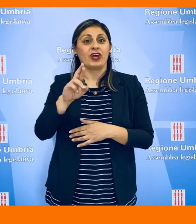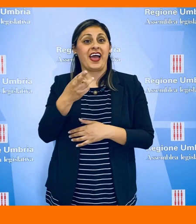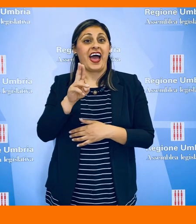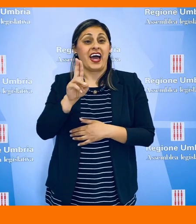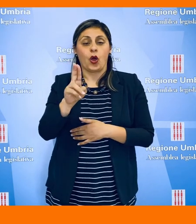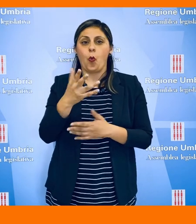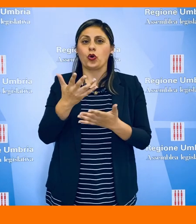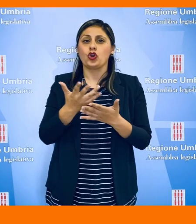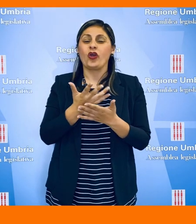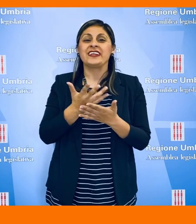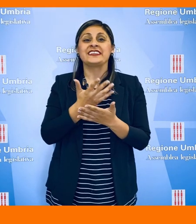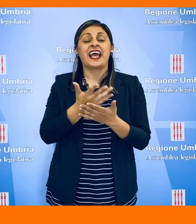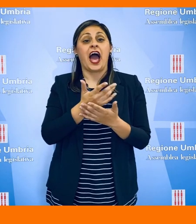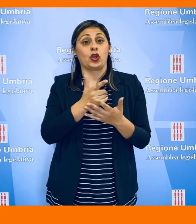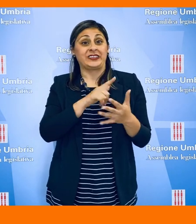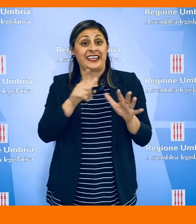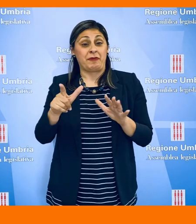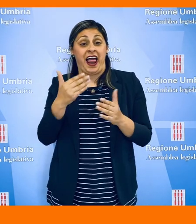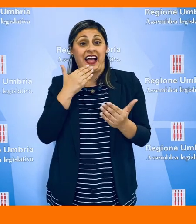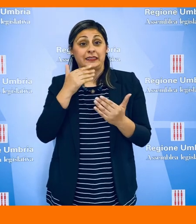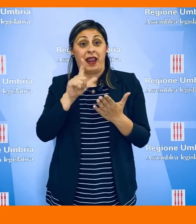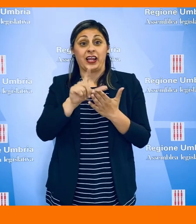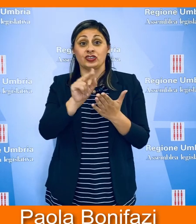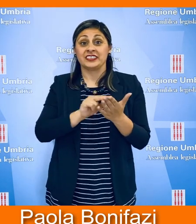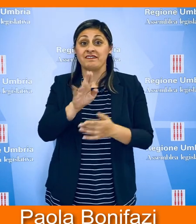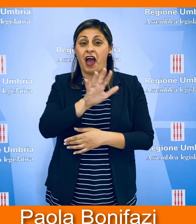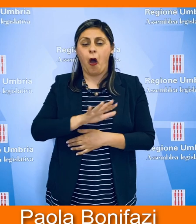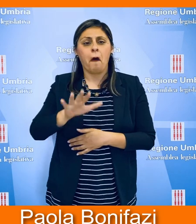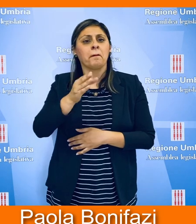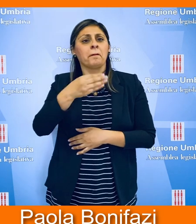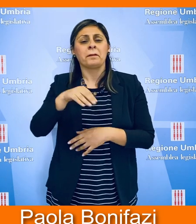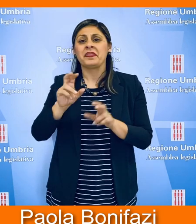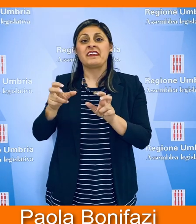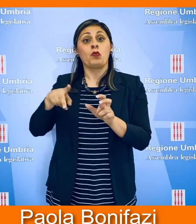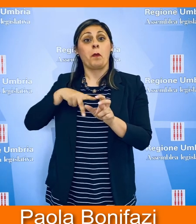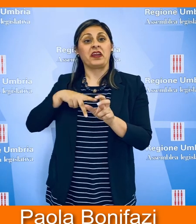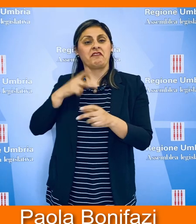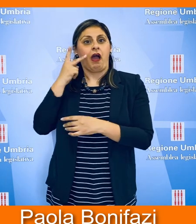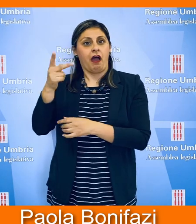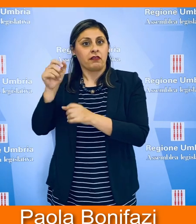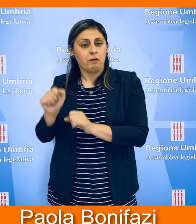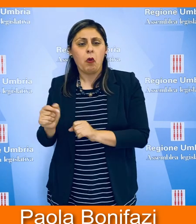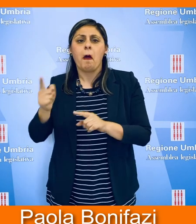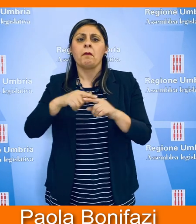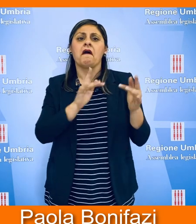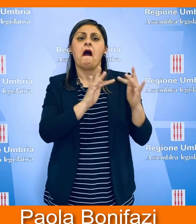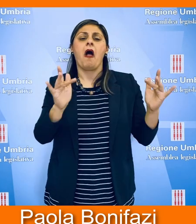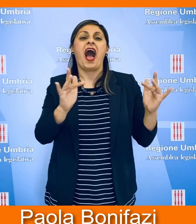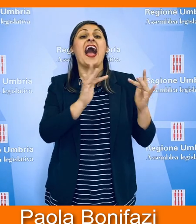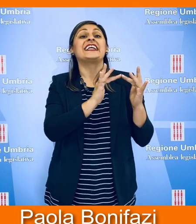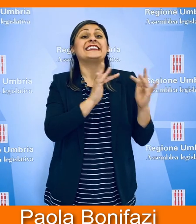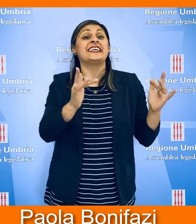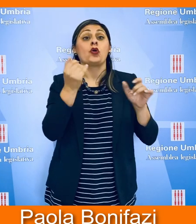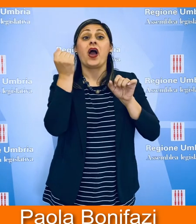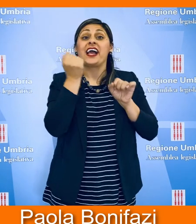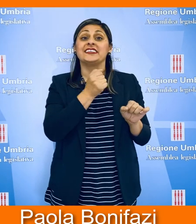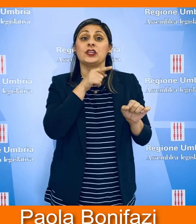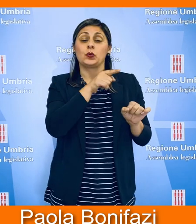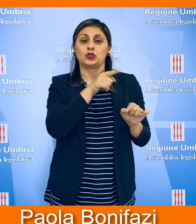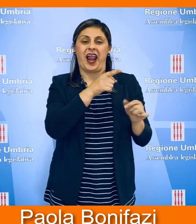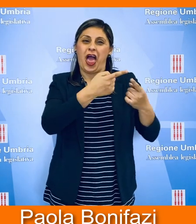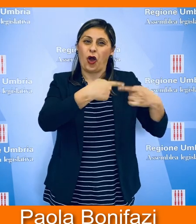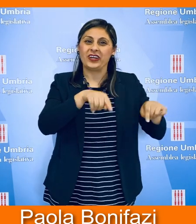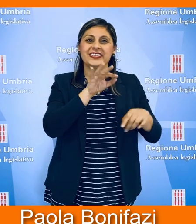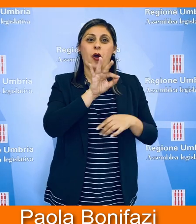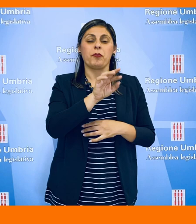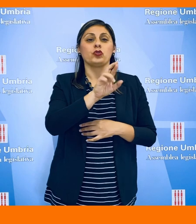vi ricordo TeleCR1, notiziario settimanale dell'Assemblea Legislativa dell'Umbria, va in onda sulle emittenti televisive private, è disponibile in